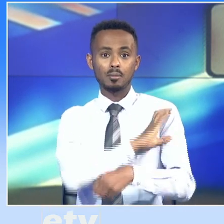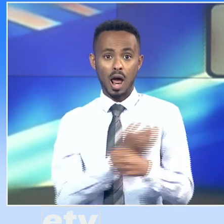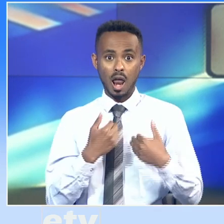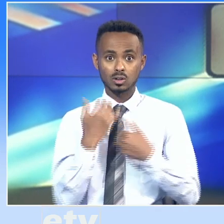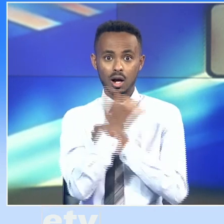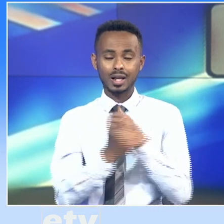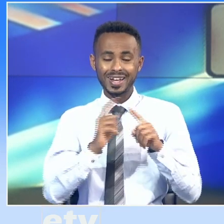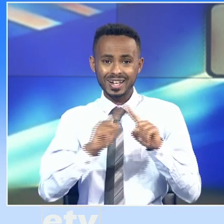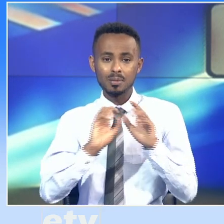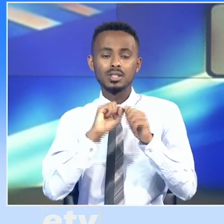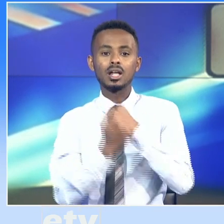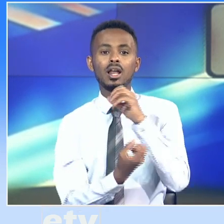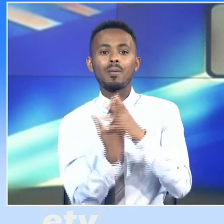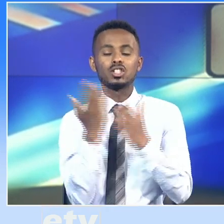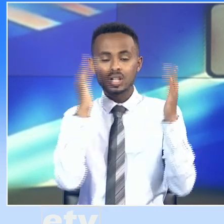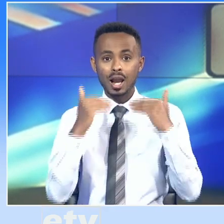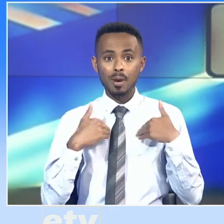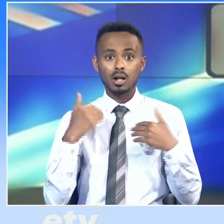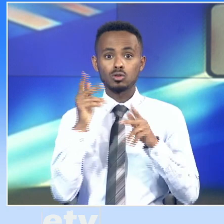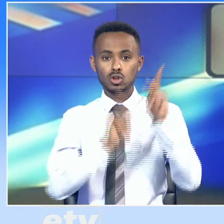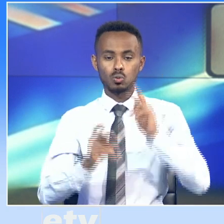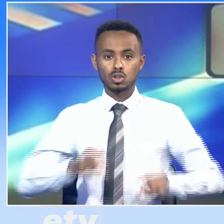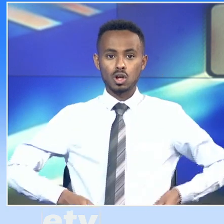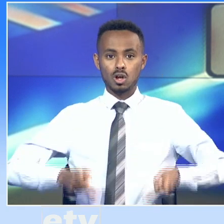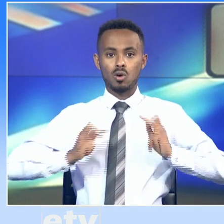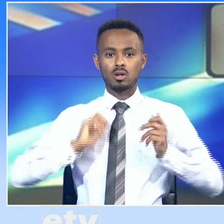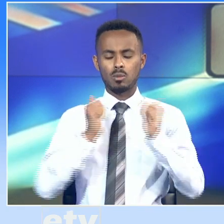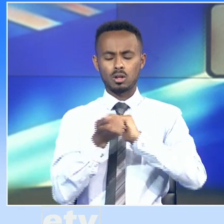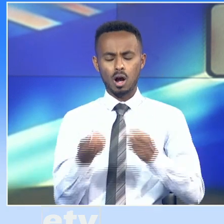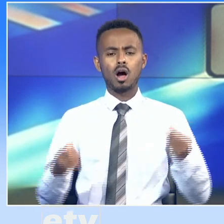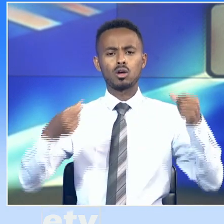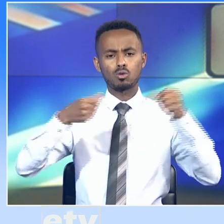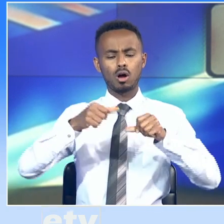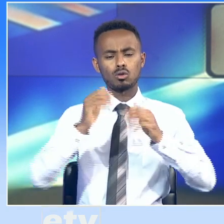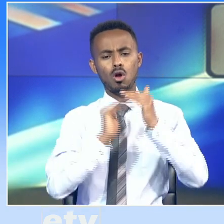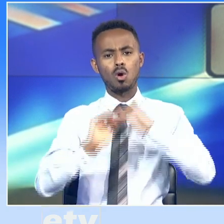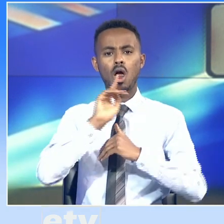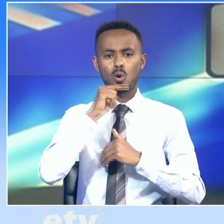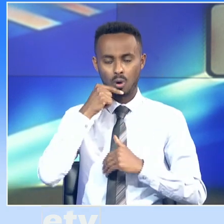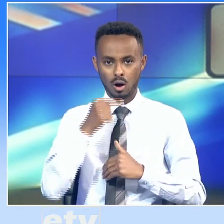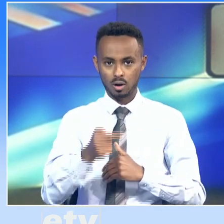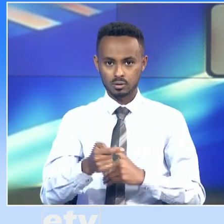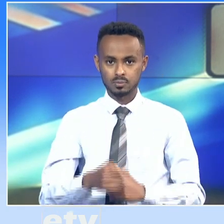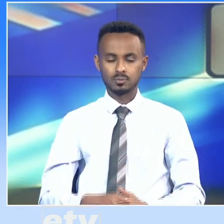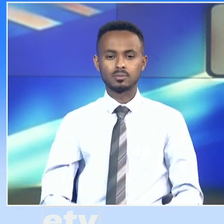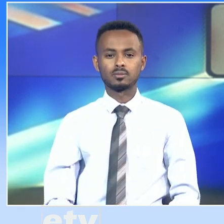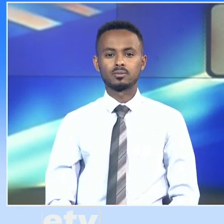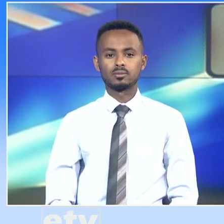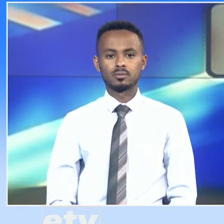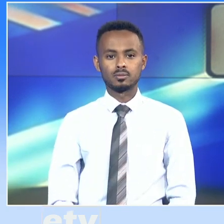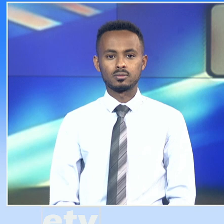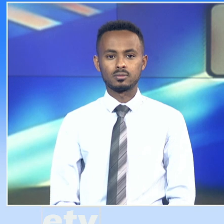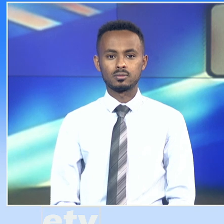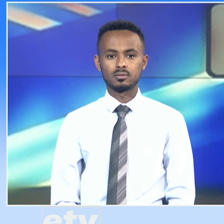ግን የመሰረተ ልማት ችግር ያለባቸው ሀገራት ህዝቦችን ህይወት ለመለወጥ አስተዋጽኦ የጎላ ነው ብሏል። This will help us